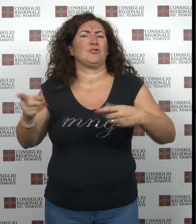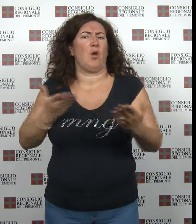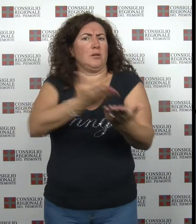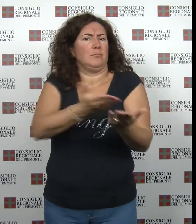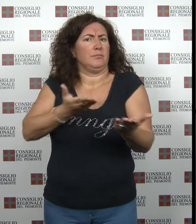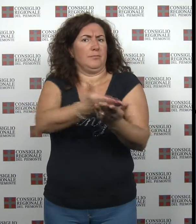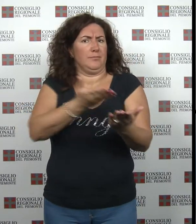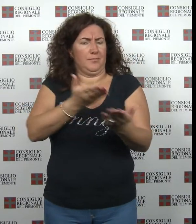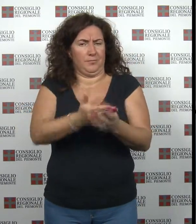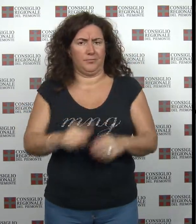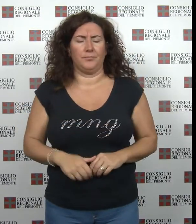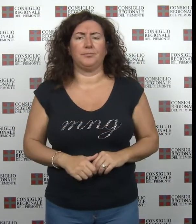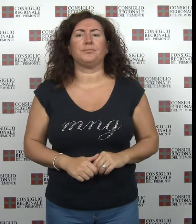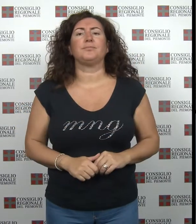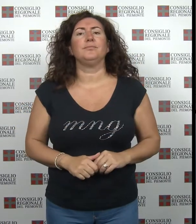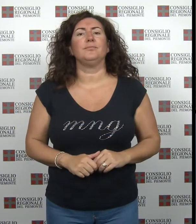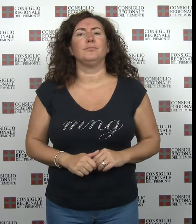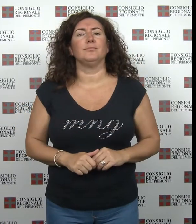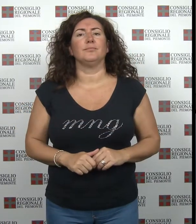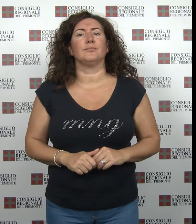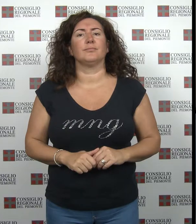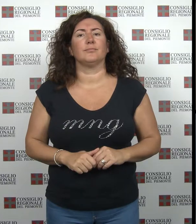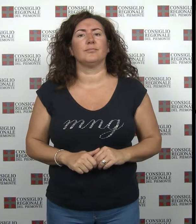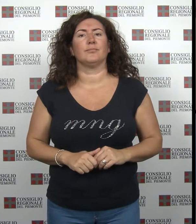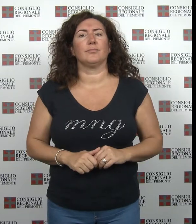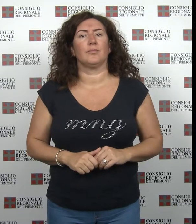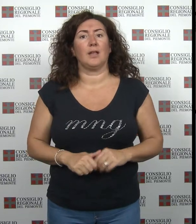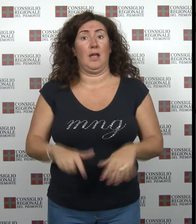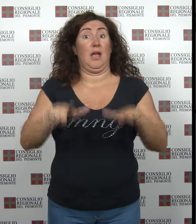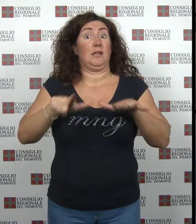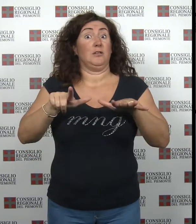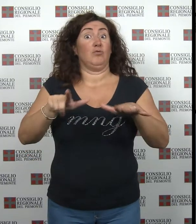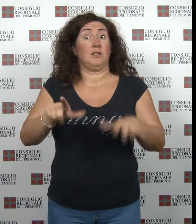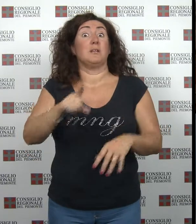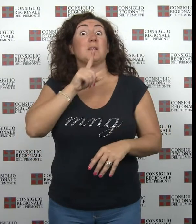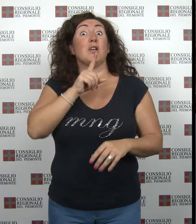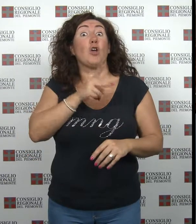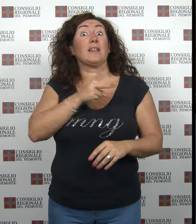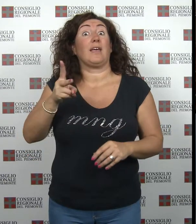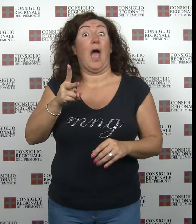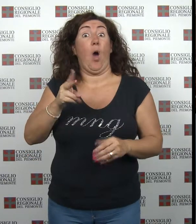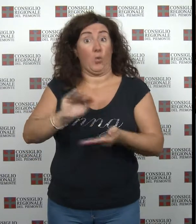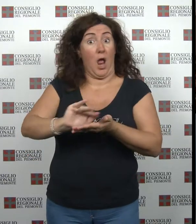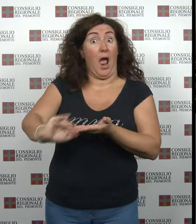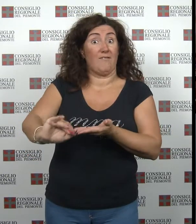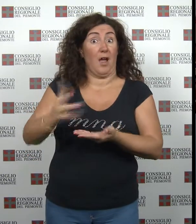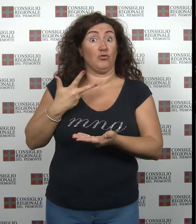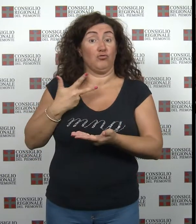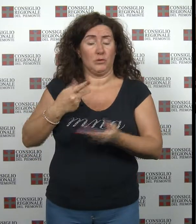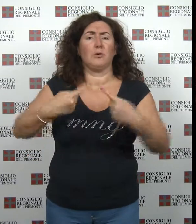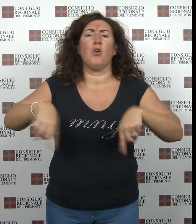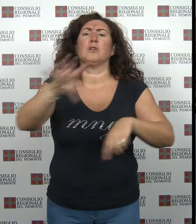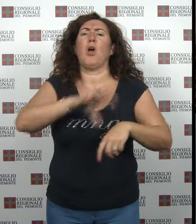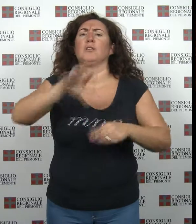In primo piano. Con un avanzo di oltre 17 milioni di euro, il Consiglio regionale ha approvato a maggioranza